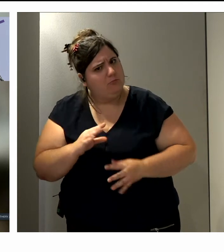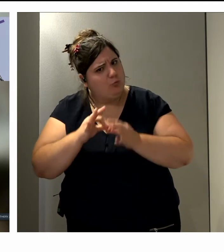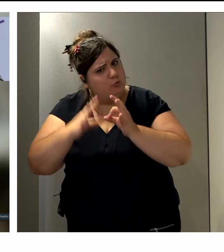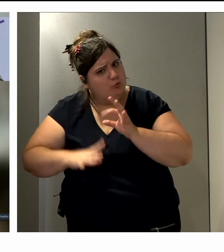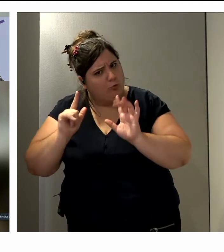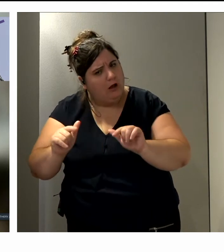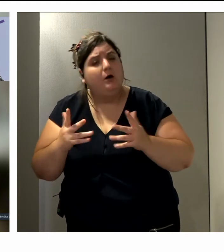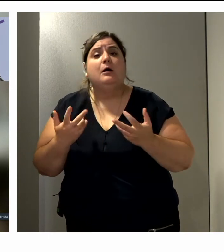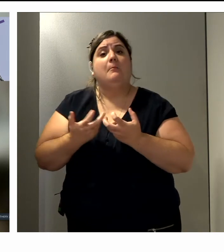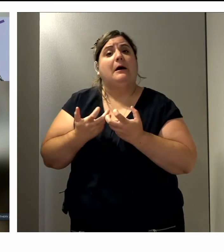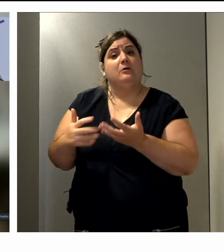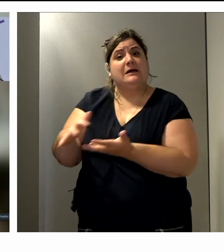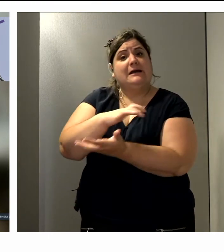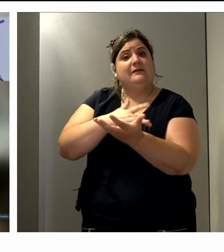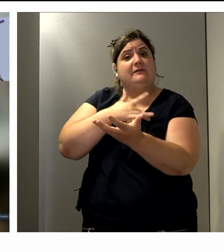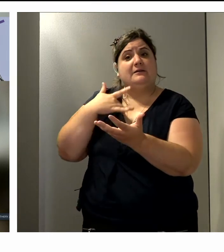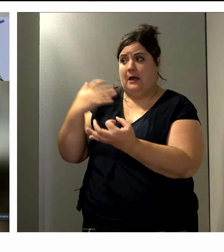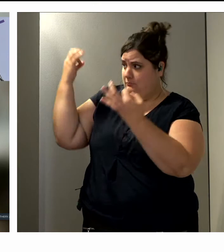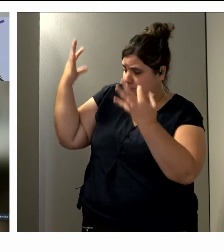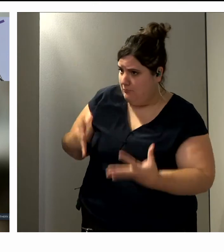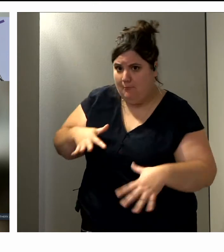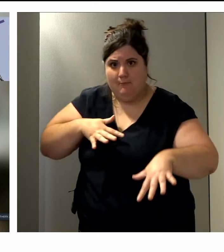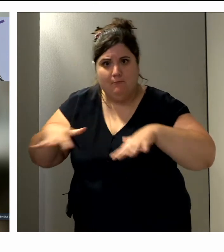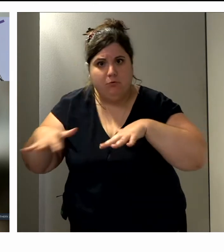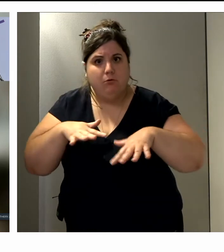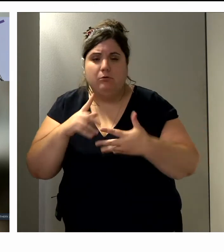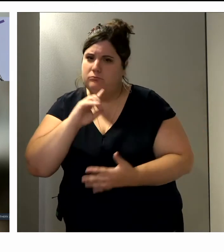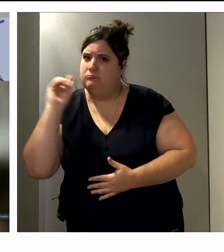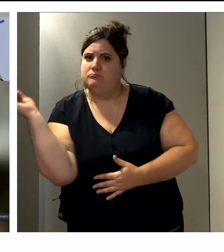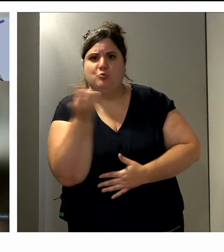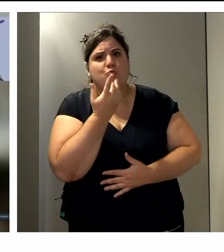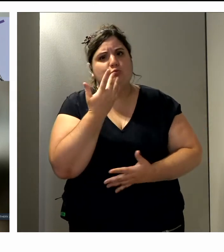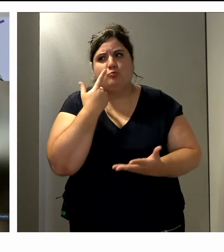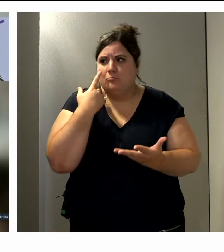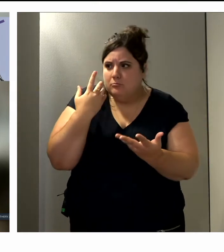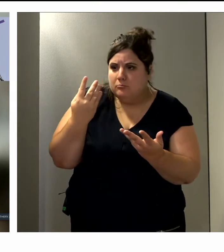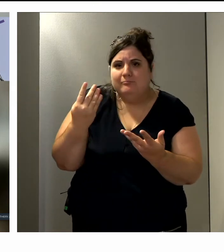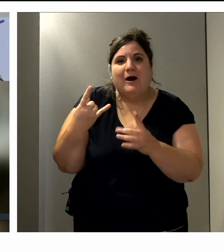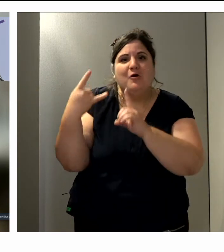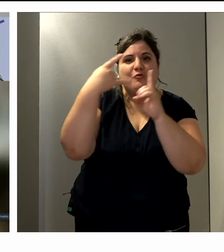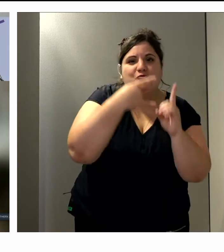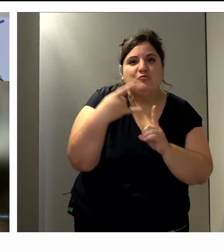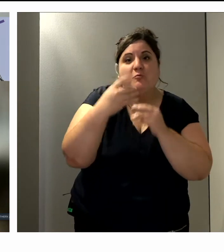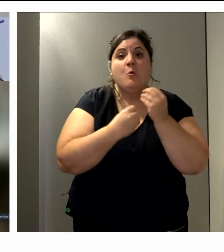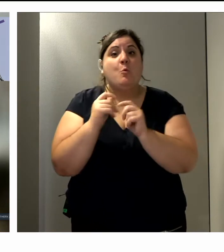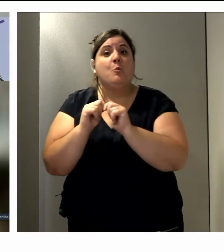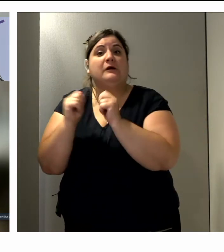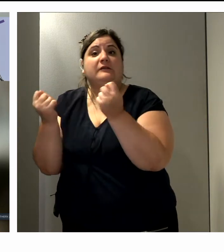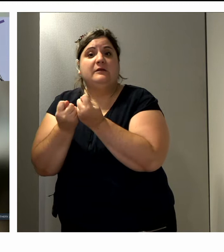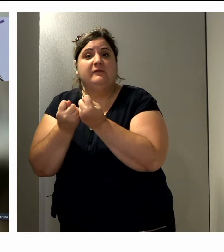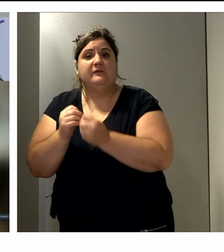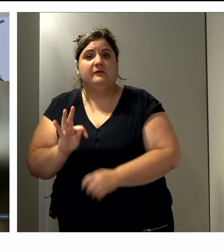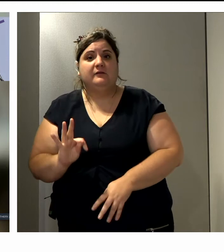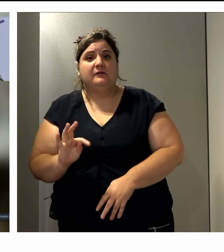exemple, puisque tout le monde ici a été amené à utiliser Zoom ou Teams, nous le faisons encore aujourd'hui